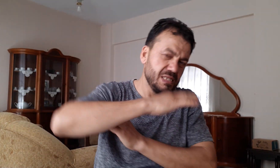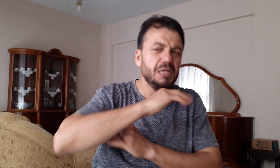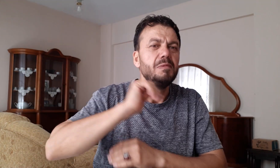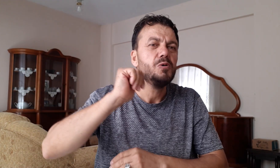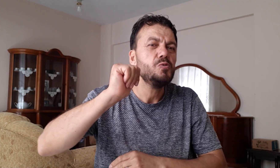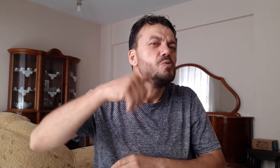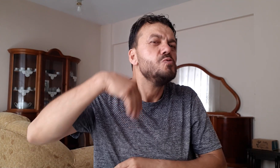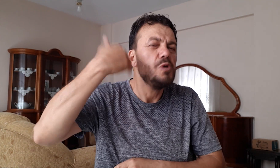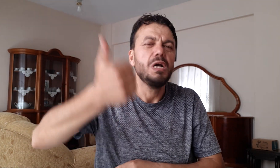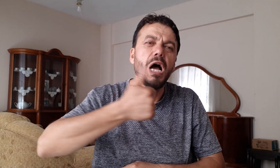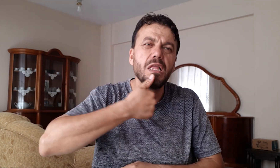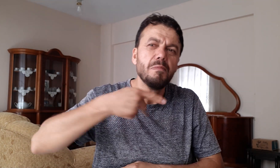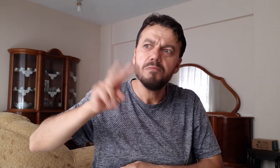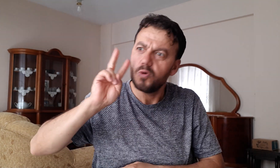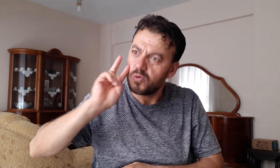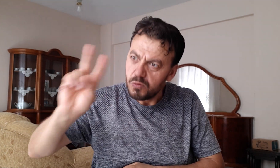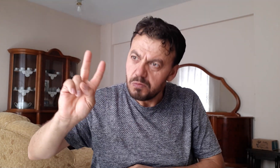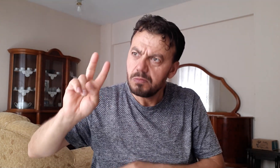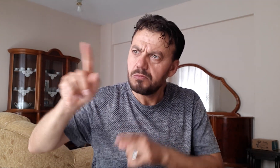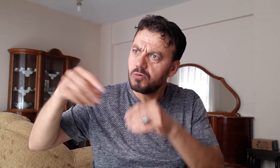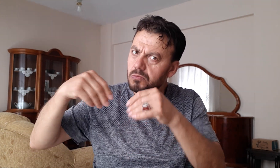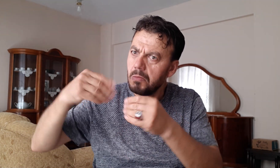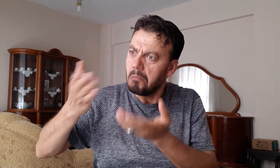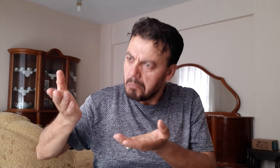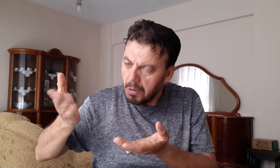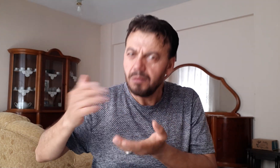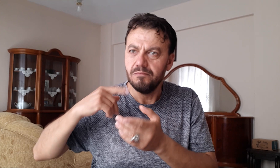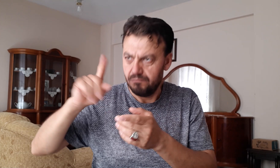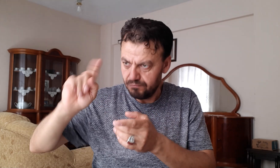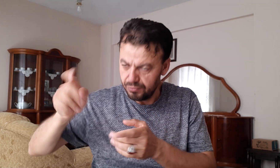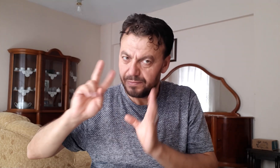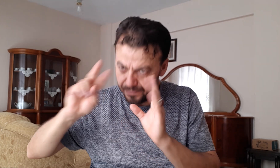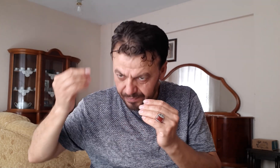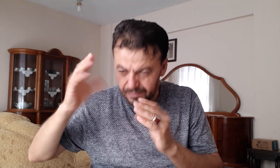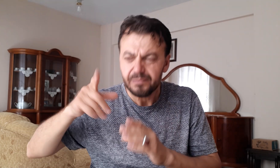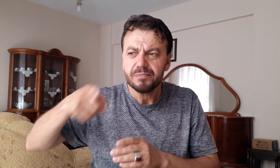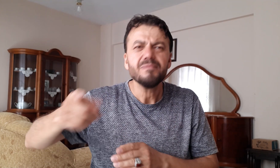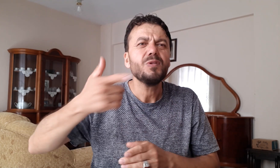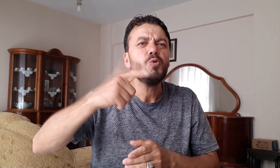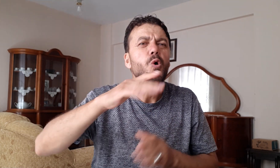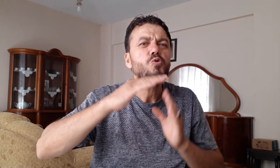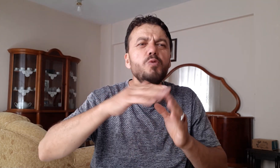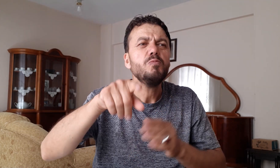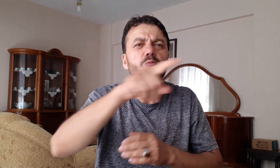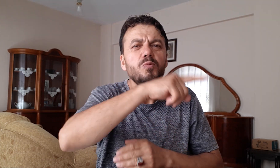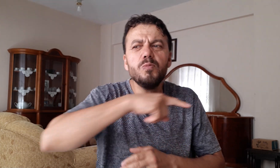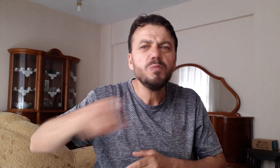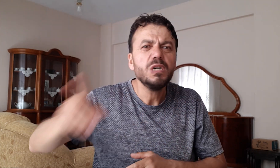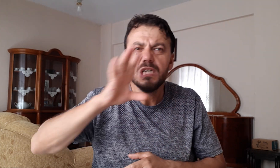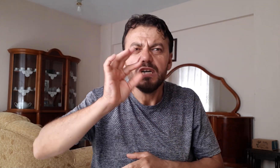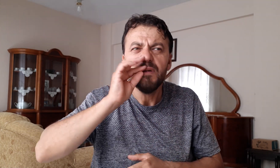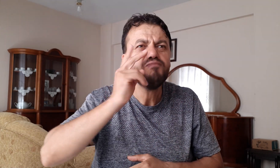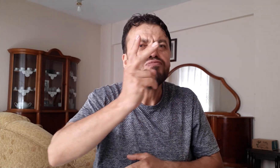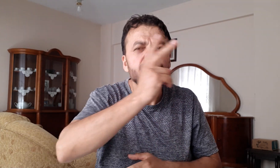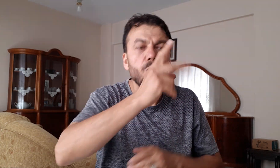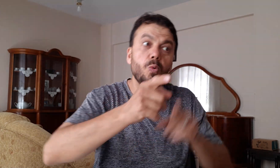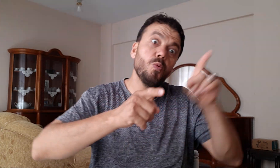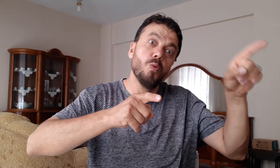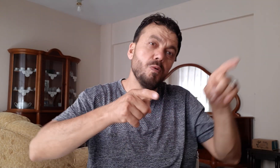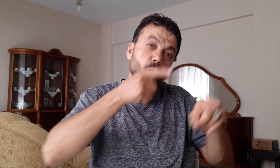Satılık diye bildirmiş. Sonra o bahsettiğimiz öbür adam gelmiş. Demiş ki bunu kim satıyor